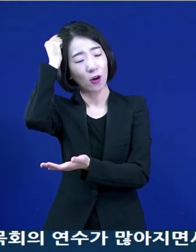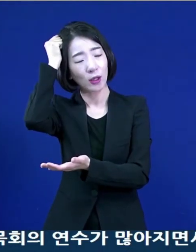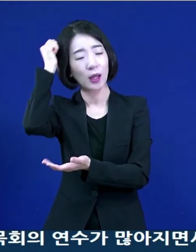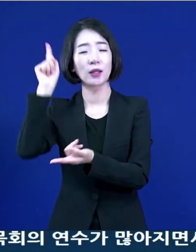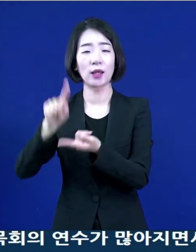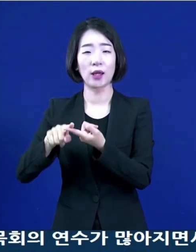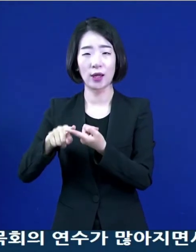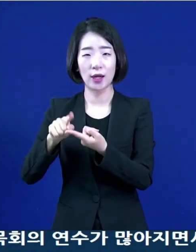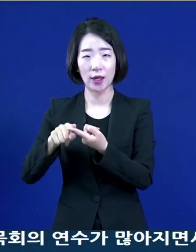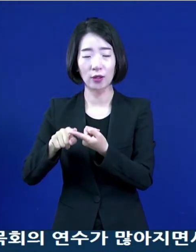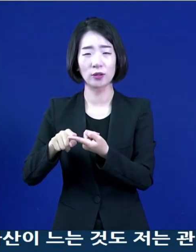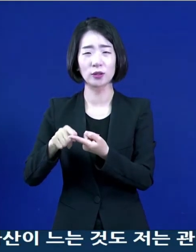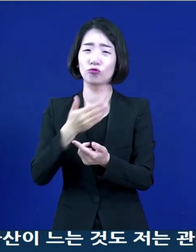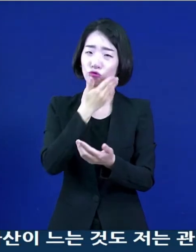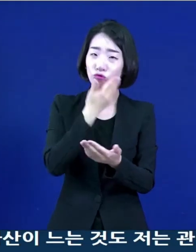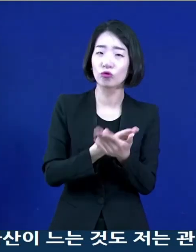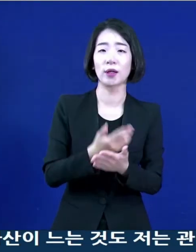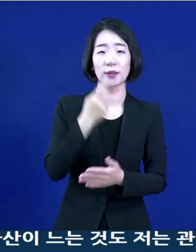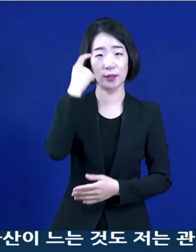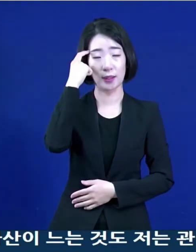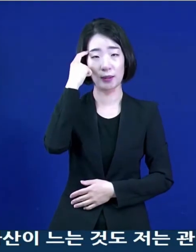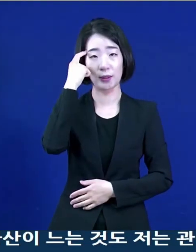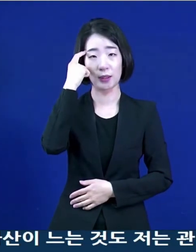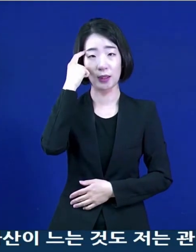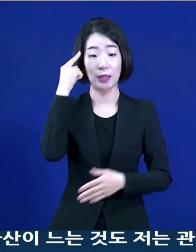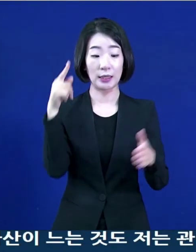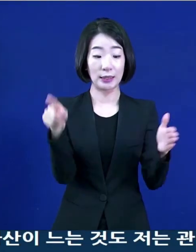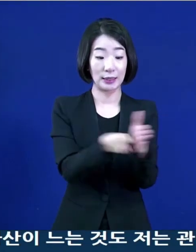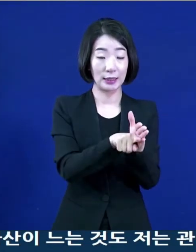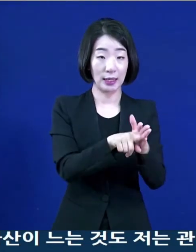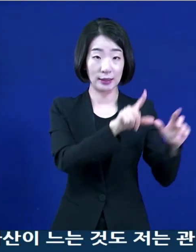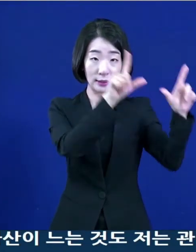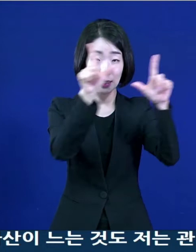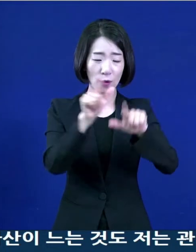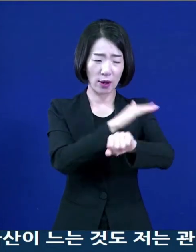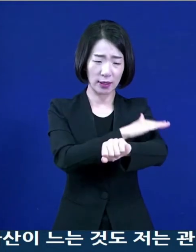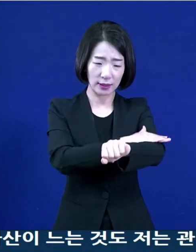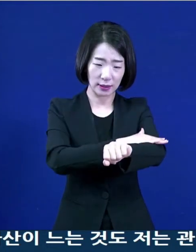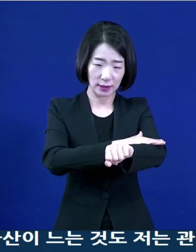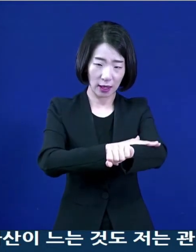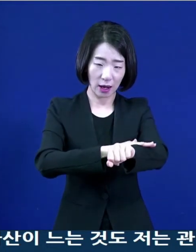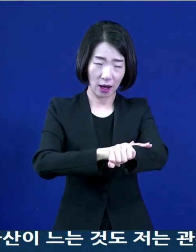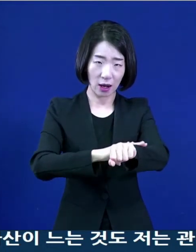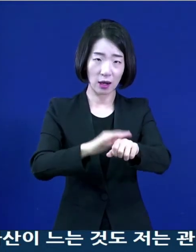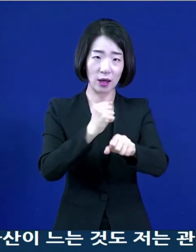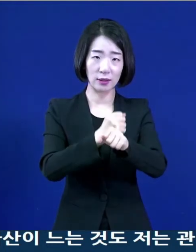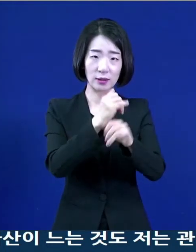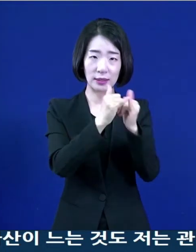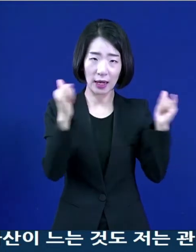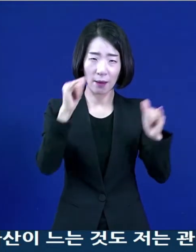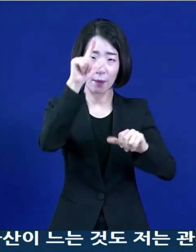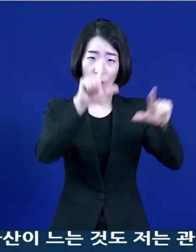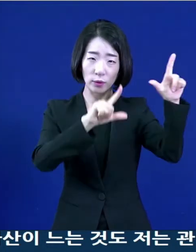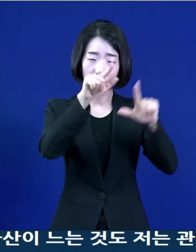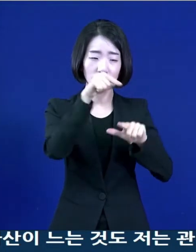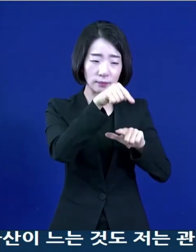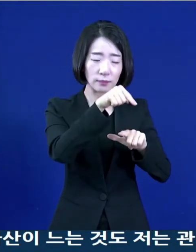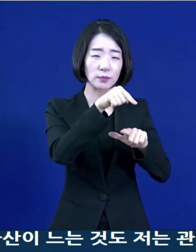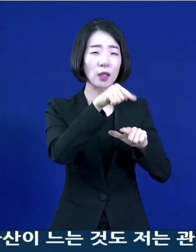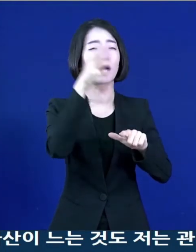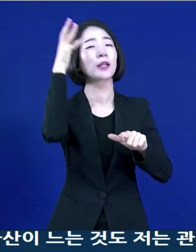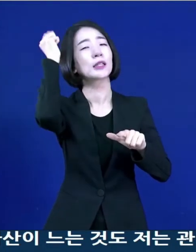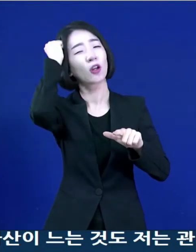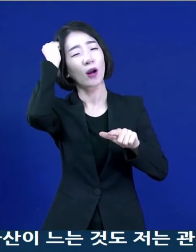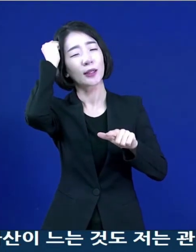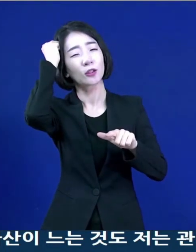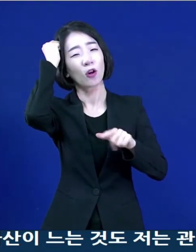정말 제대로 가지고 신앙생활하는 성도들의 모습 가운데 보여지는 그 기억들, 이게 저에게